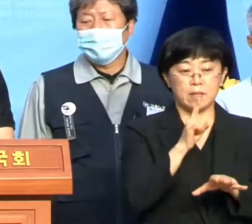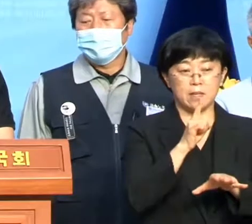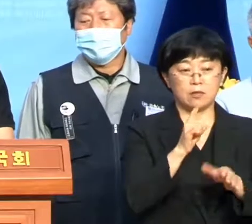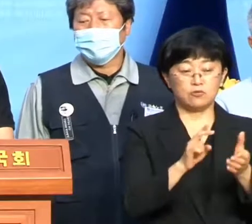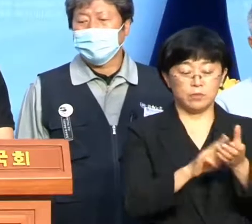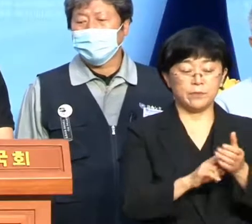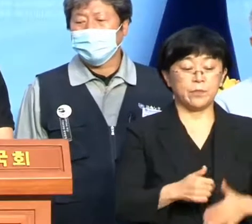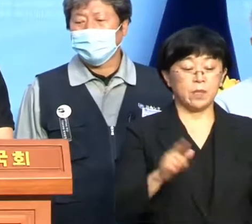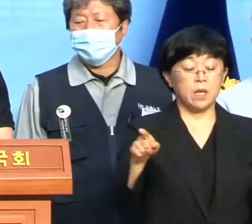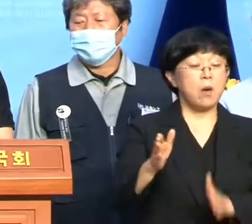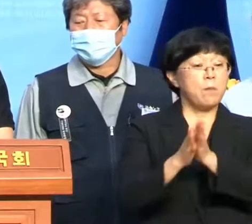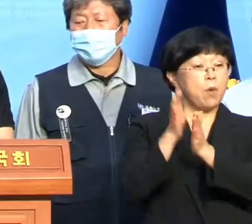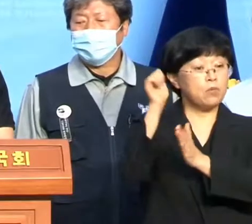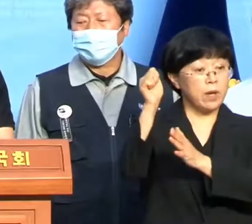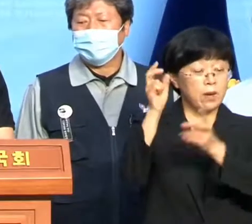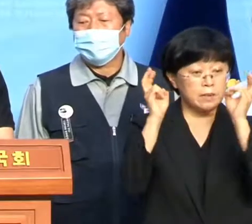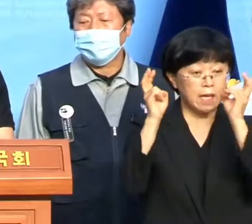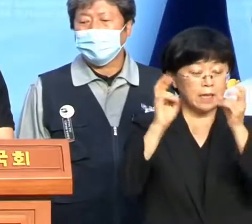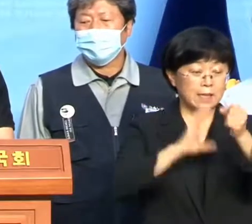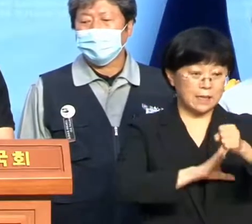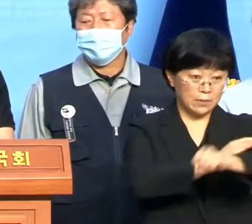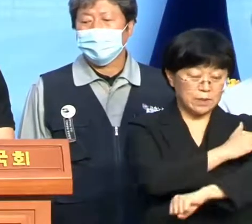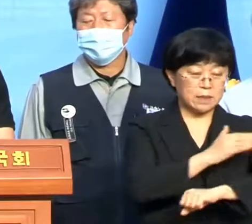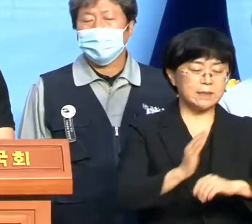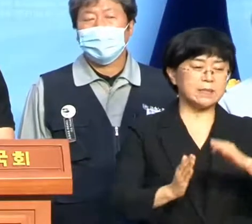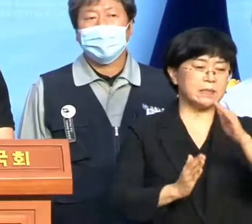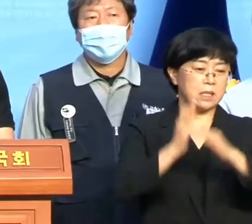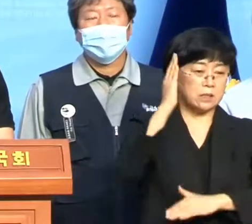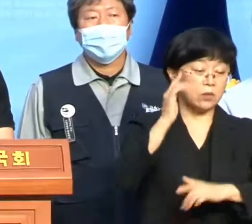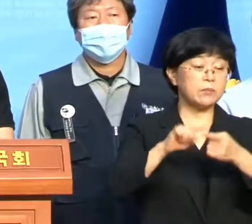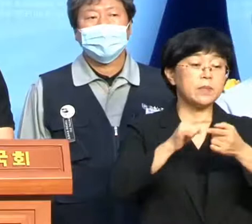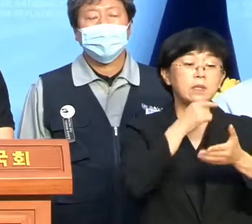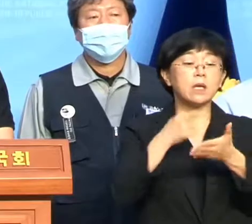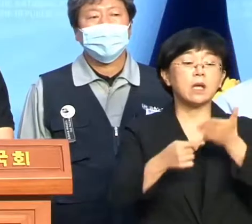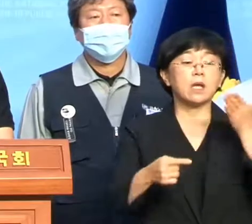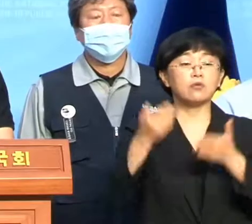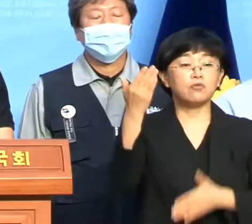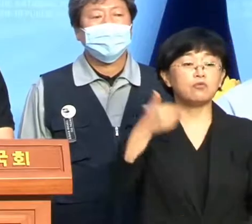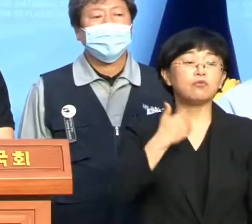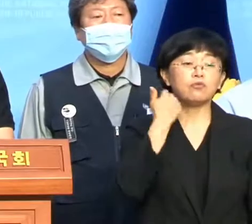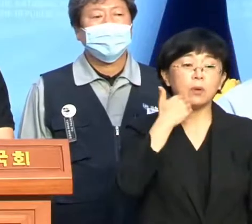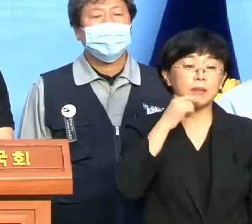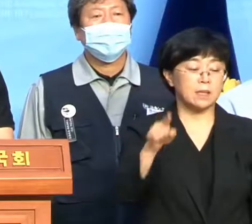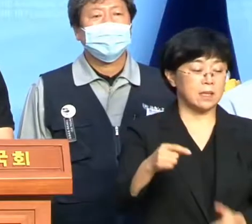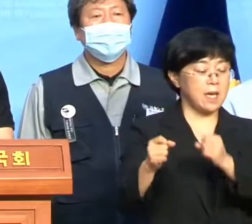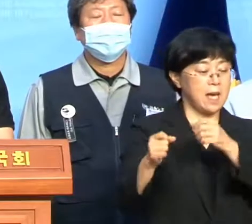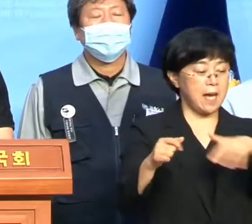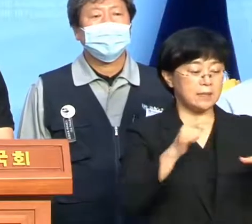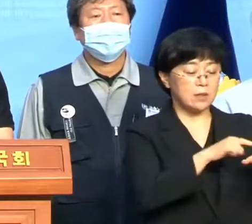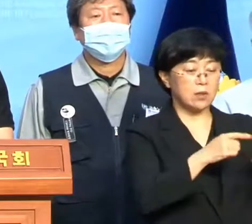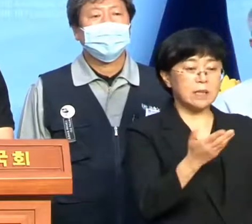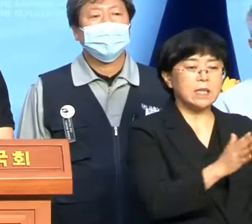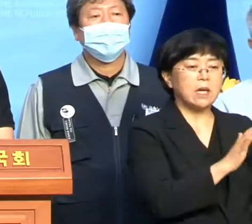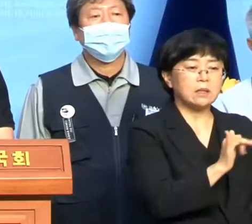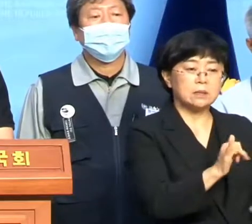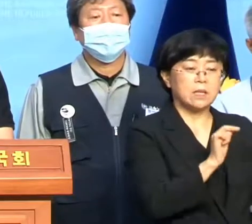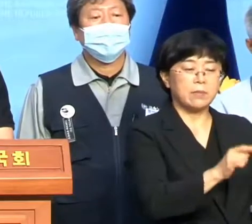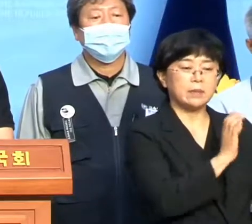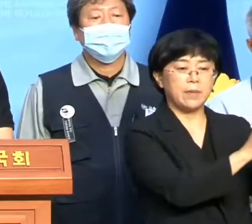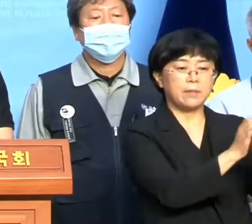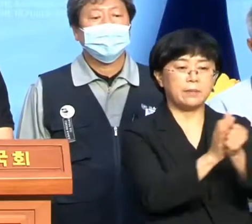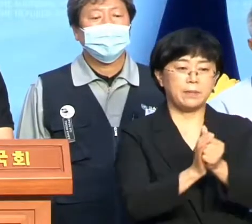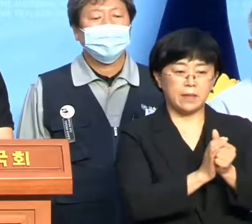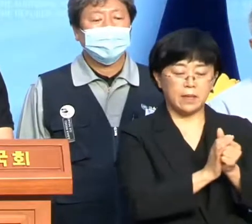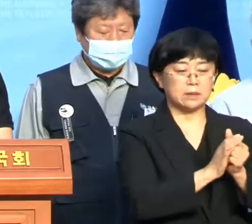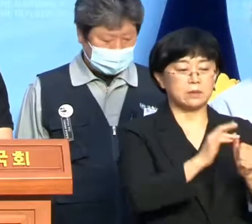원청의 각질이 도를 넘었고 그 피해는 고스란히 하 총 노동자들에게 첨가되어